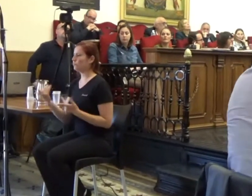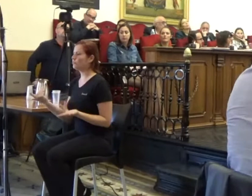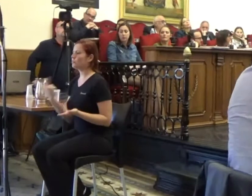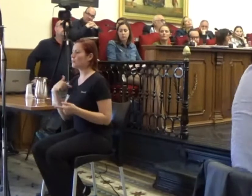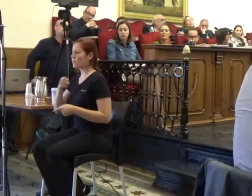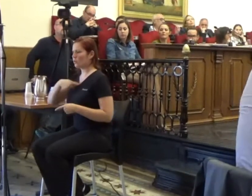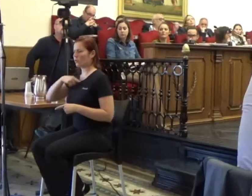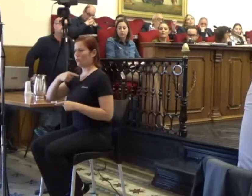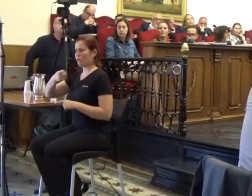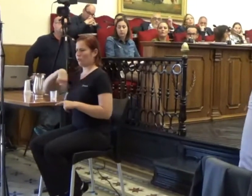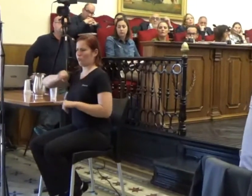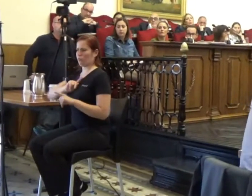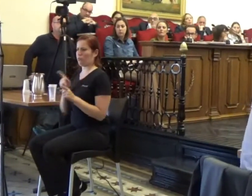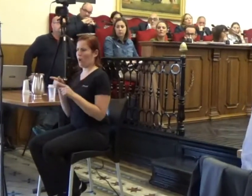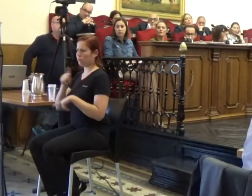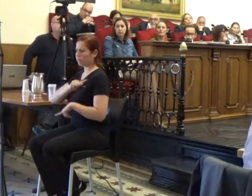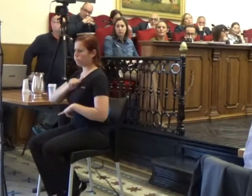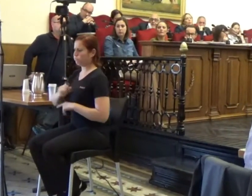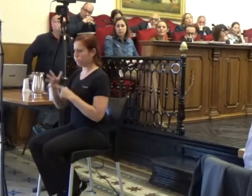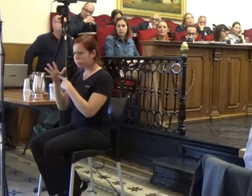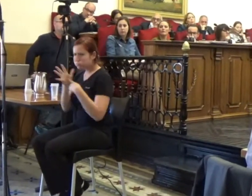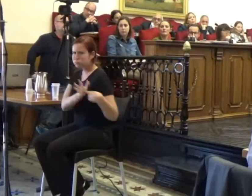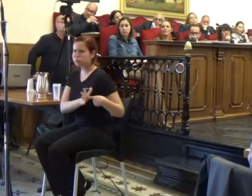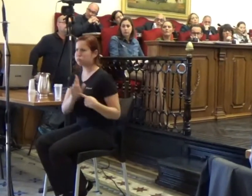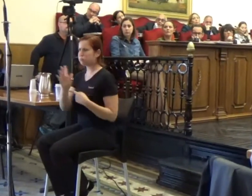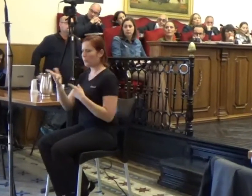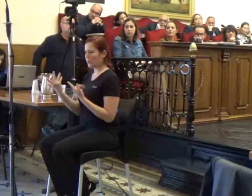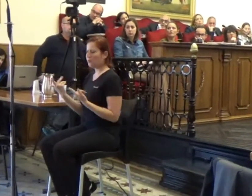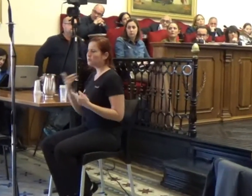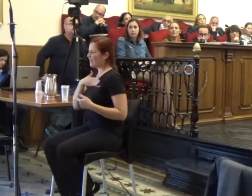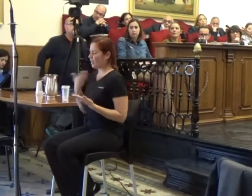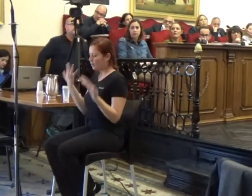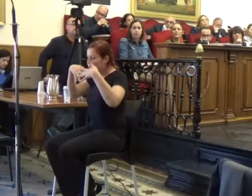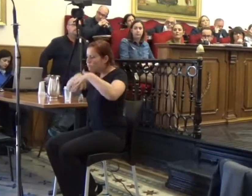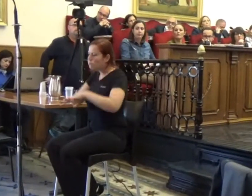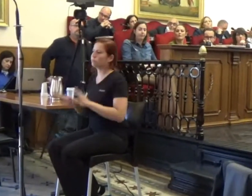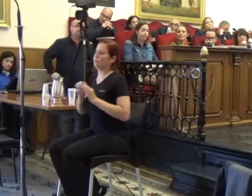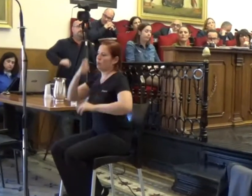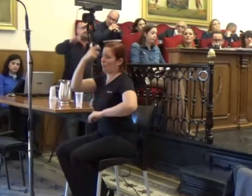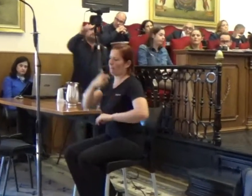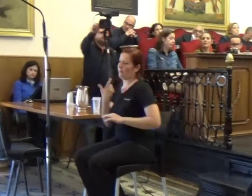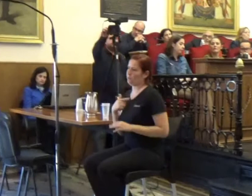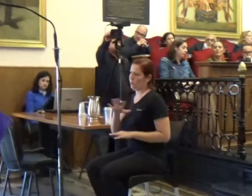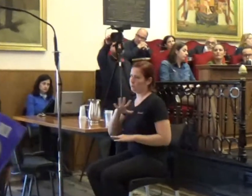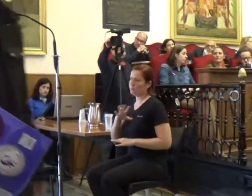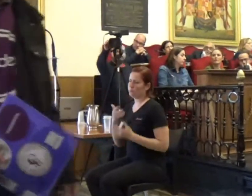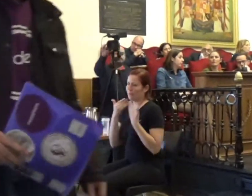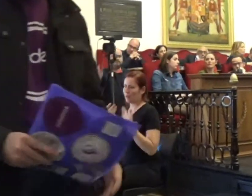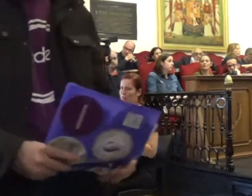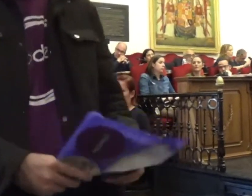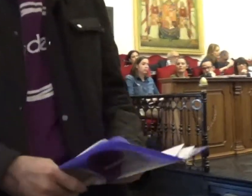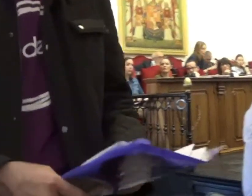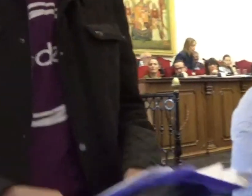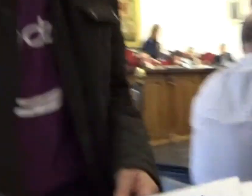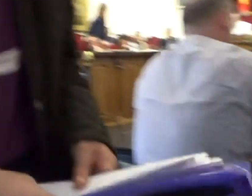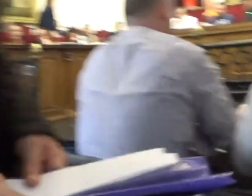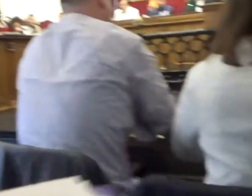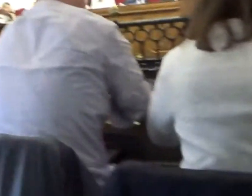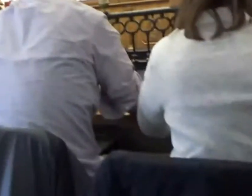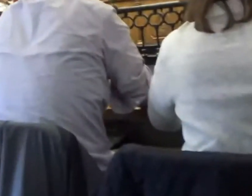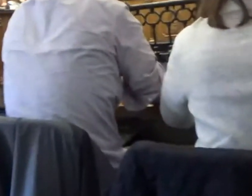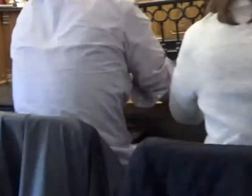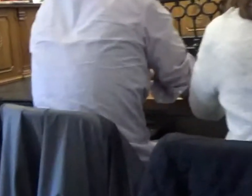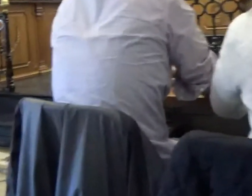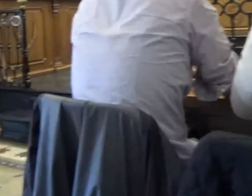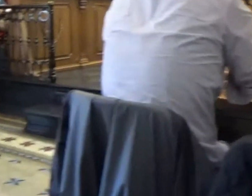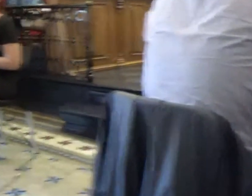sentirnos discriminados por nuestra diversidad, sino sentirnos integrados y respetados como tales. Muchas gracias. Gracias. Señora Mancía, ministra de Educación para